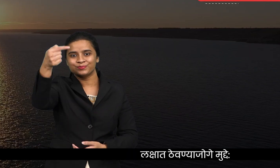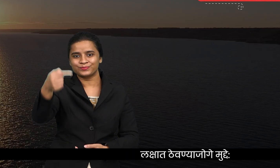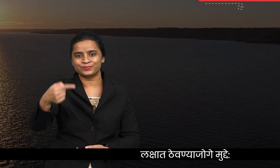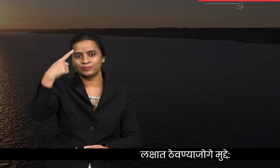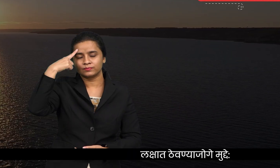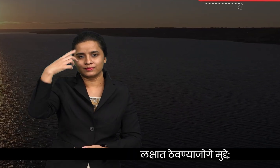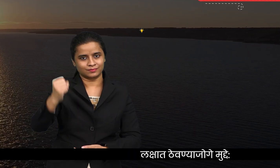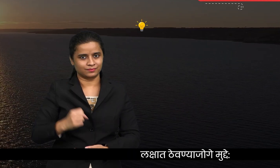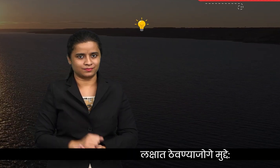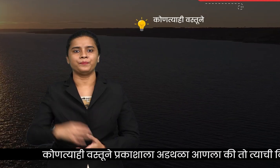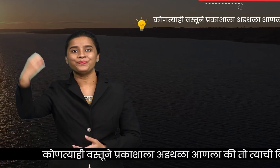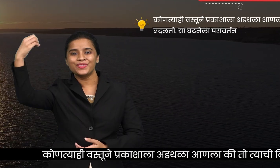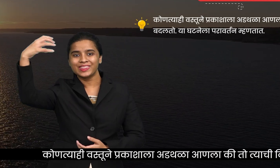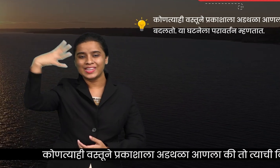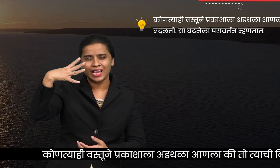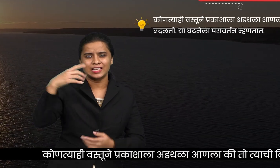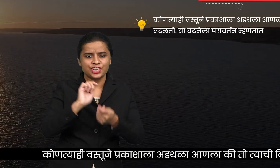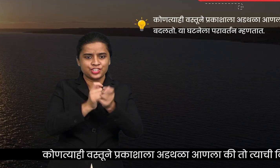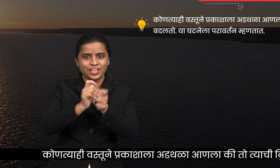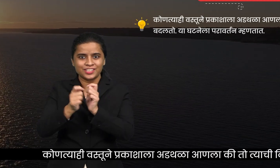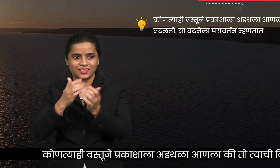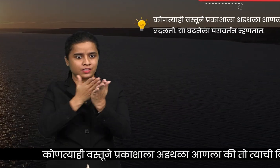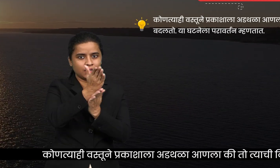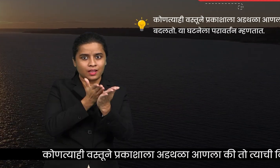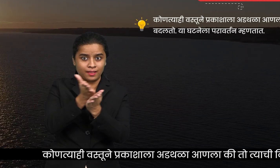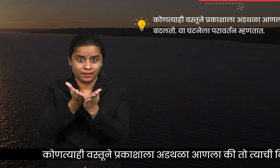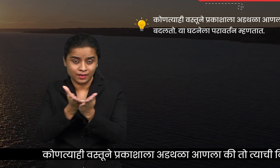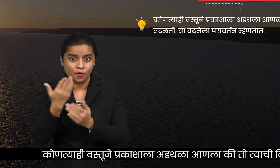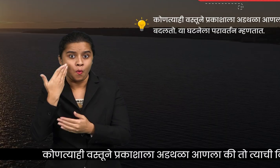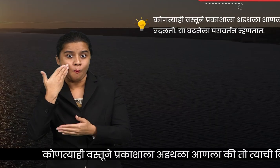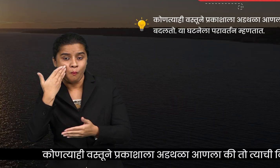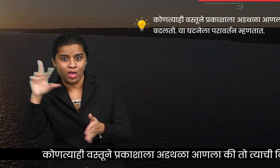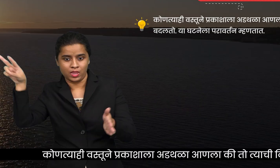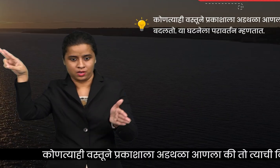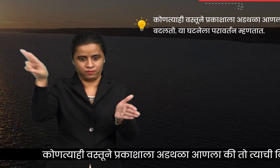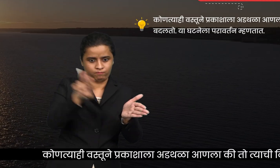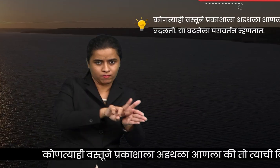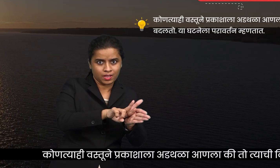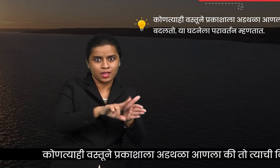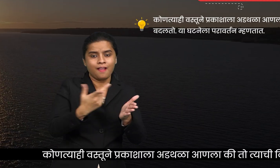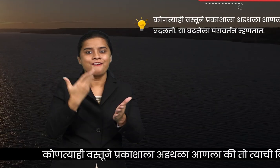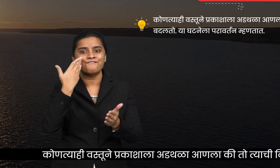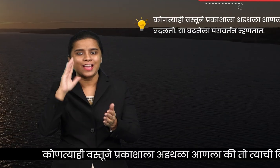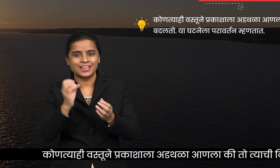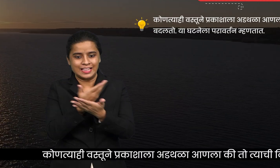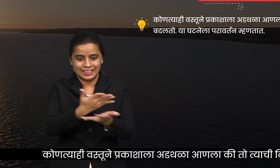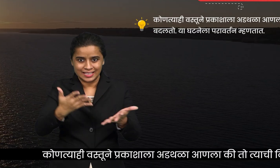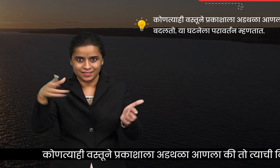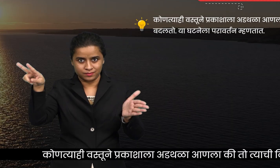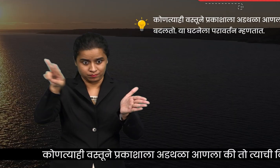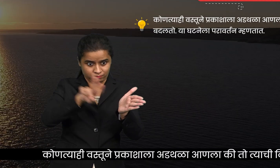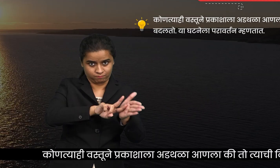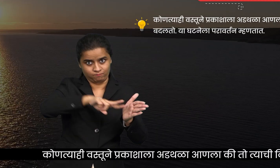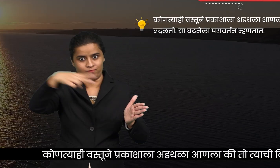लक्षात ठेवण्याजोगे कोणत्याही वस्तूने प्रकाशाला अडथळा आणला की तो त्याची दिशा बदलतो.